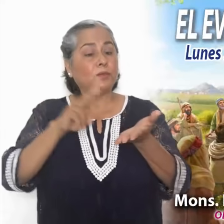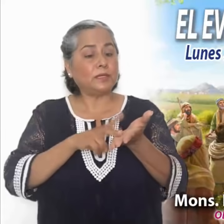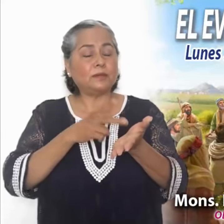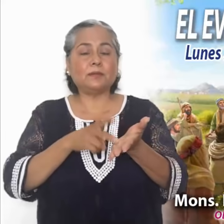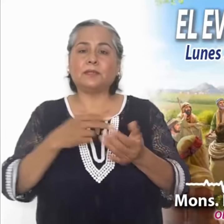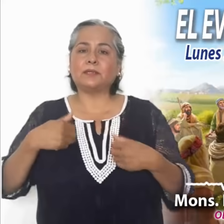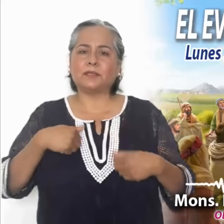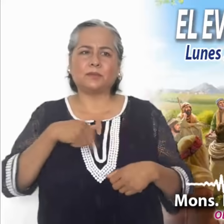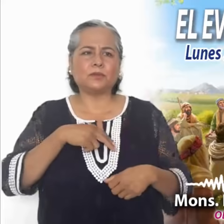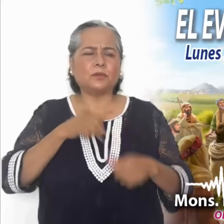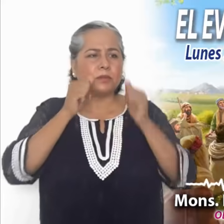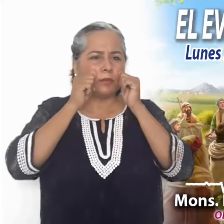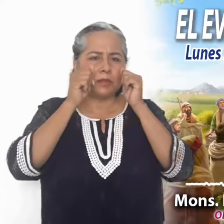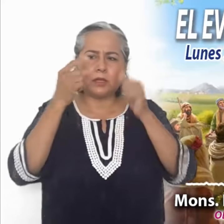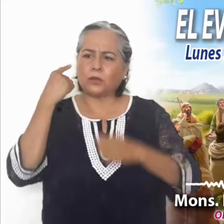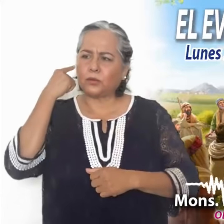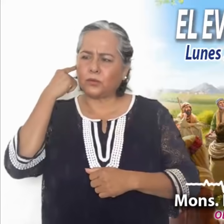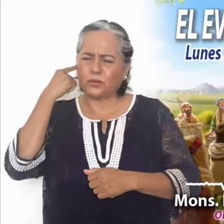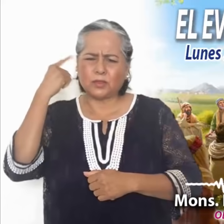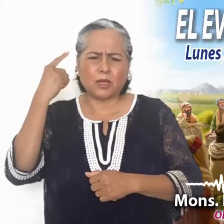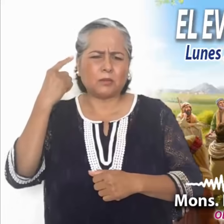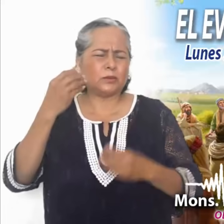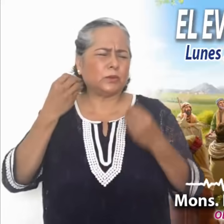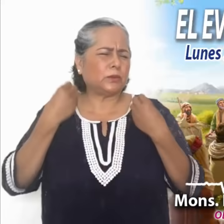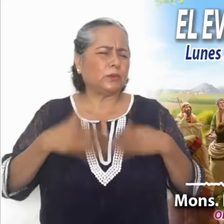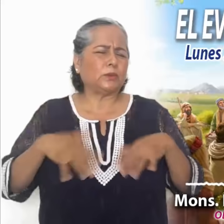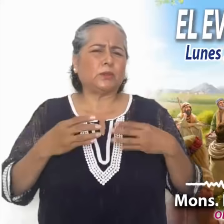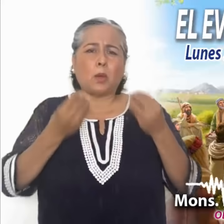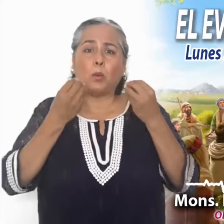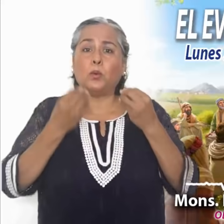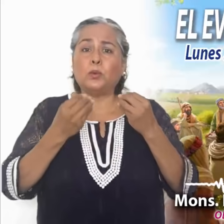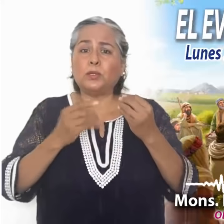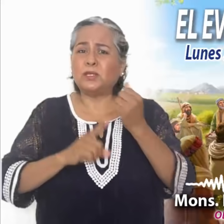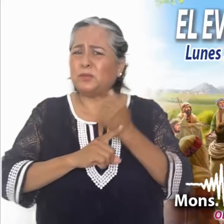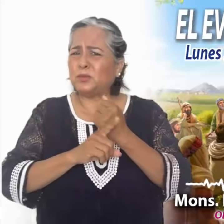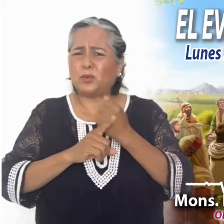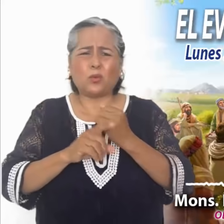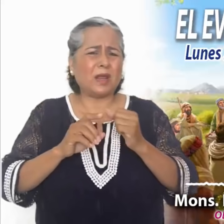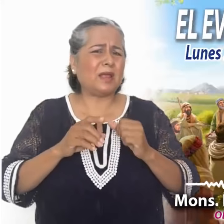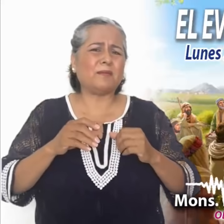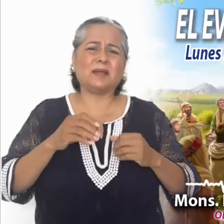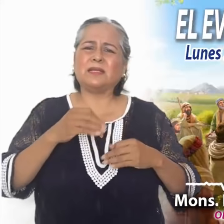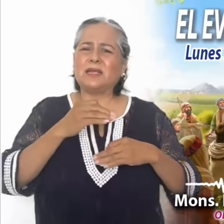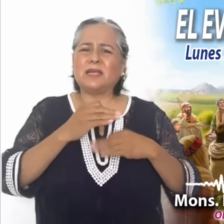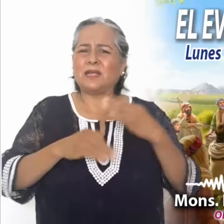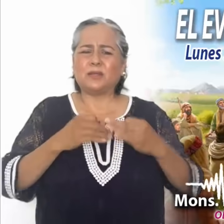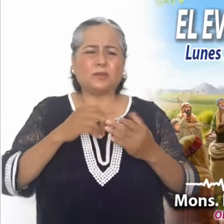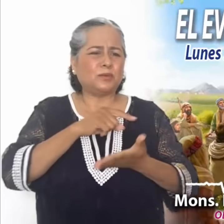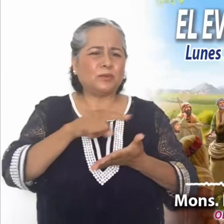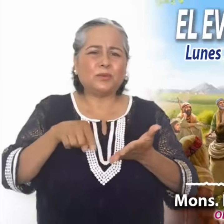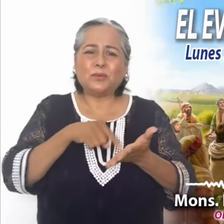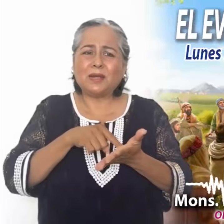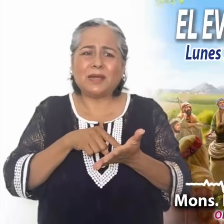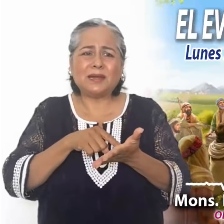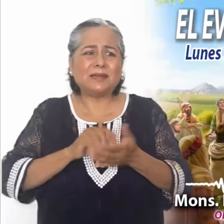Con frecuencia escuchamos que en estos tiempos estamos en un periodo de crisis tan fuerte